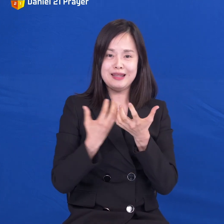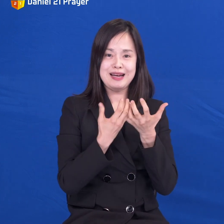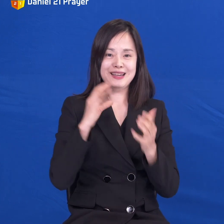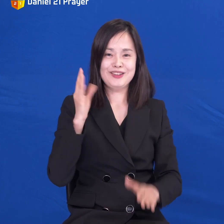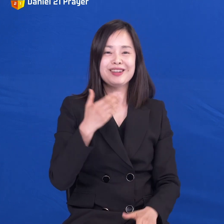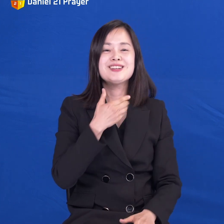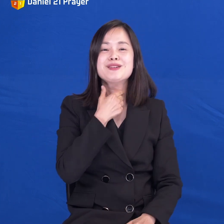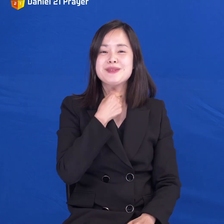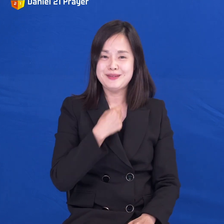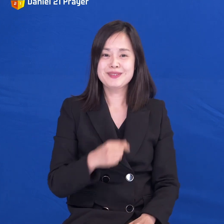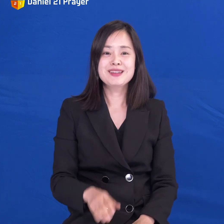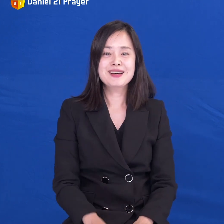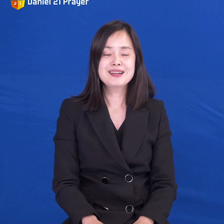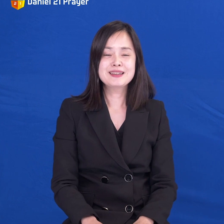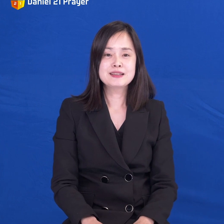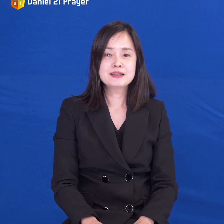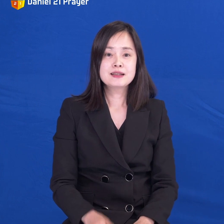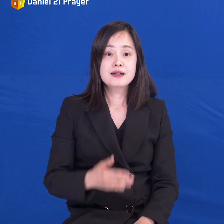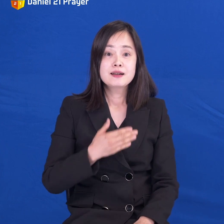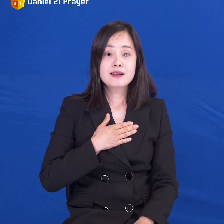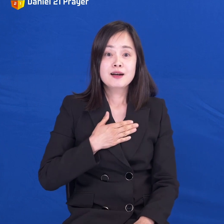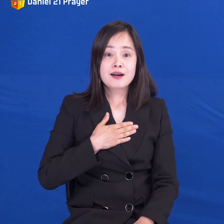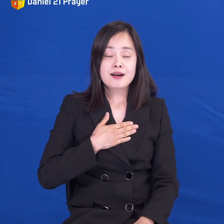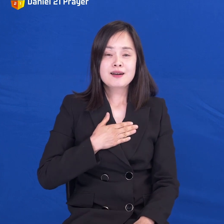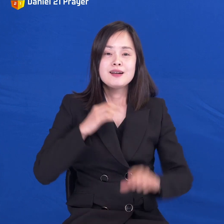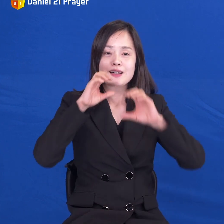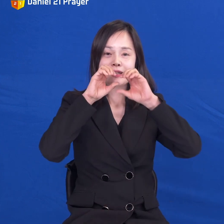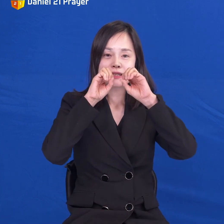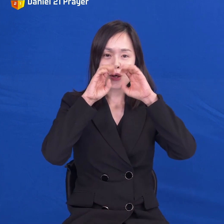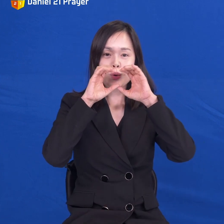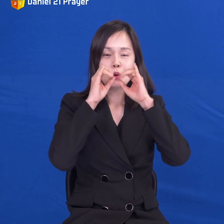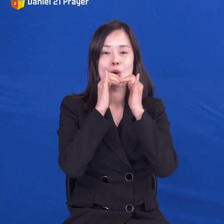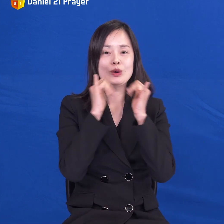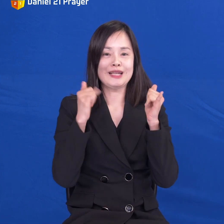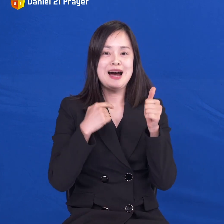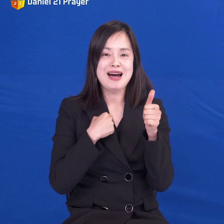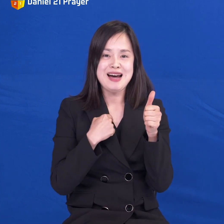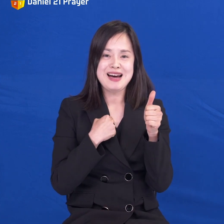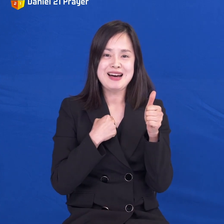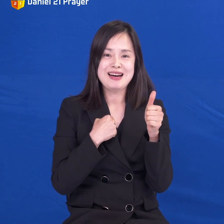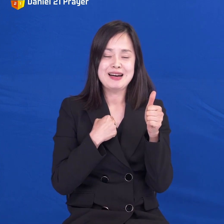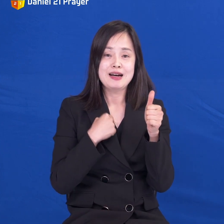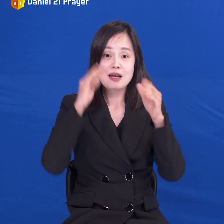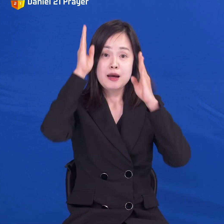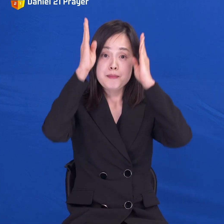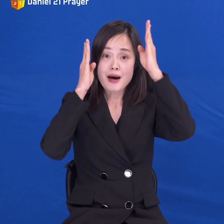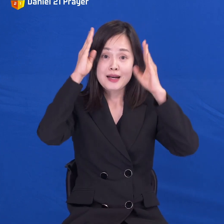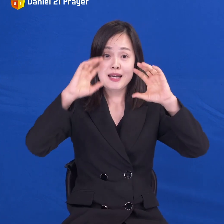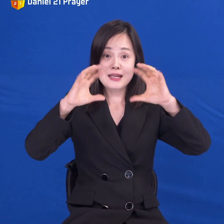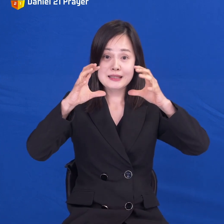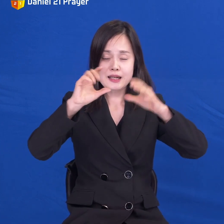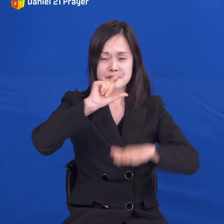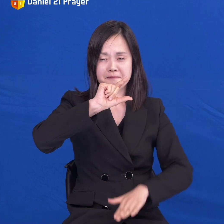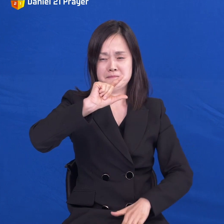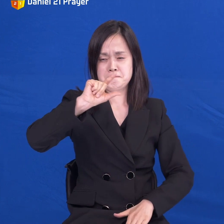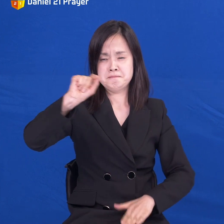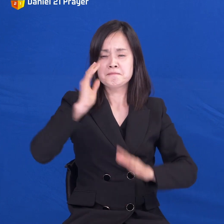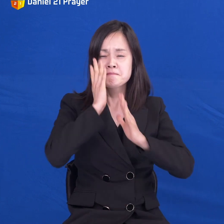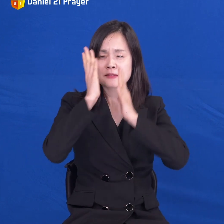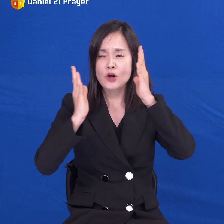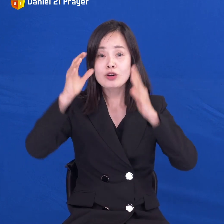저는 그 선교사입니다. 말레이시아 정글에서 원주민들에게 복음을 전하는